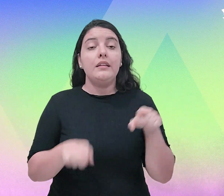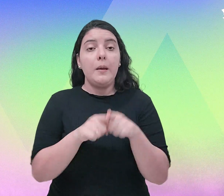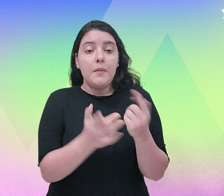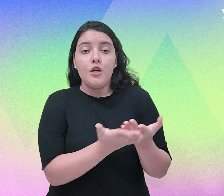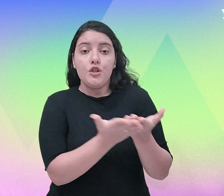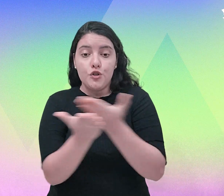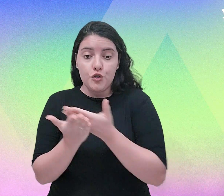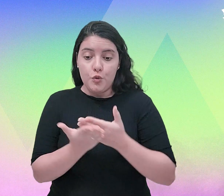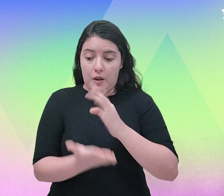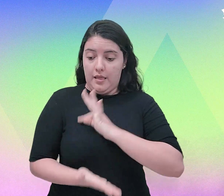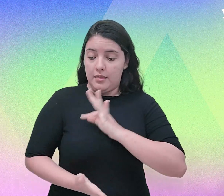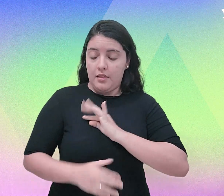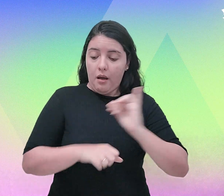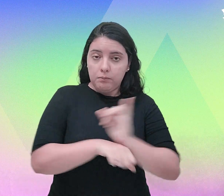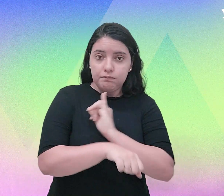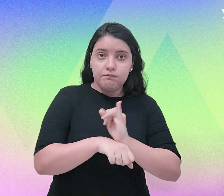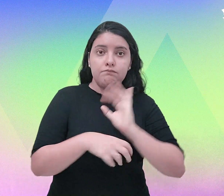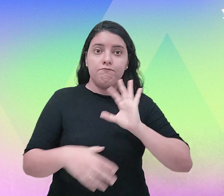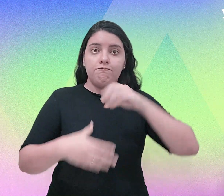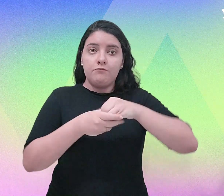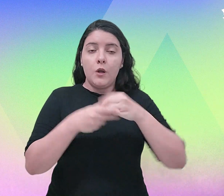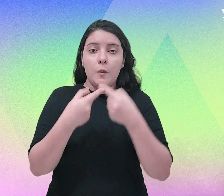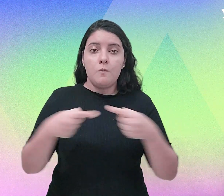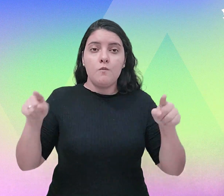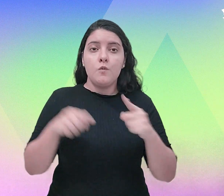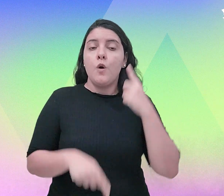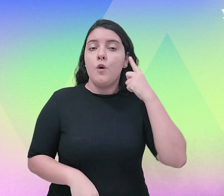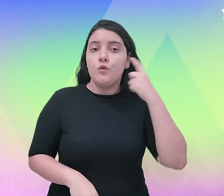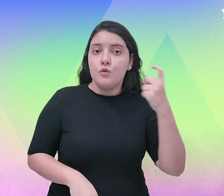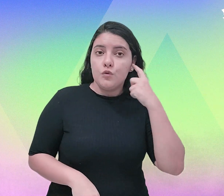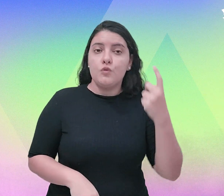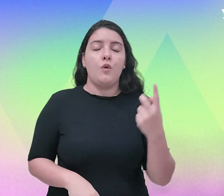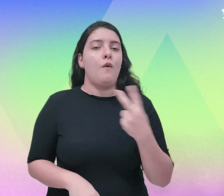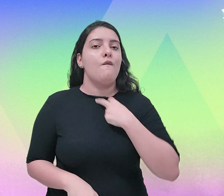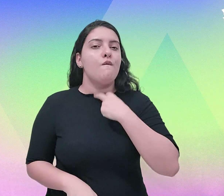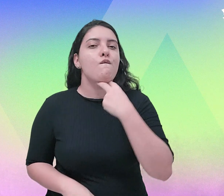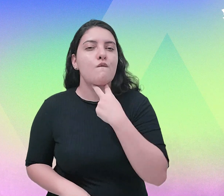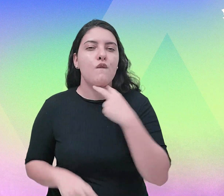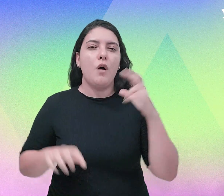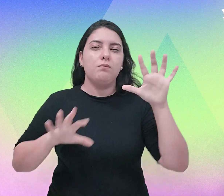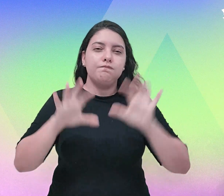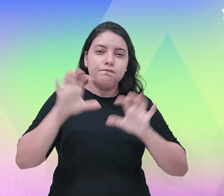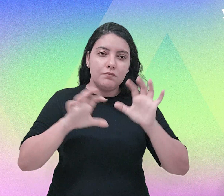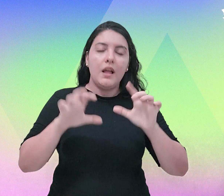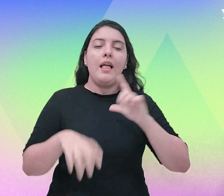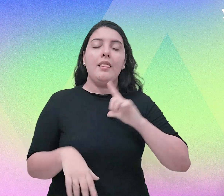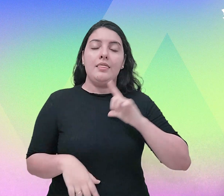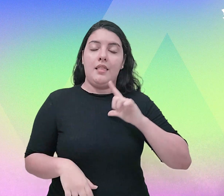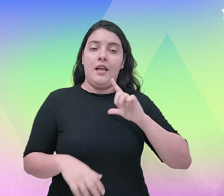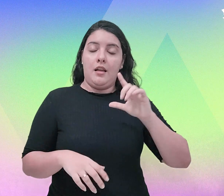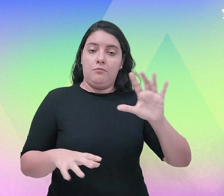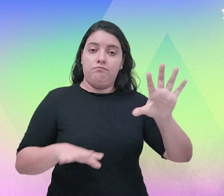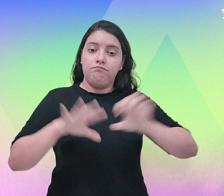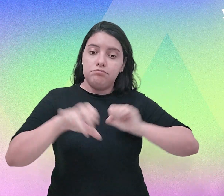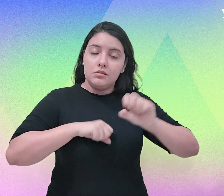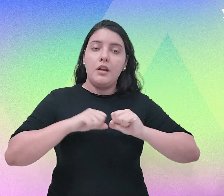do estudo dos elementos que compõem uma trilha sonora voz ruídos músicas e os aspectos técnicos da Captação e reprodução